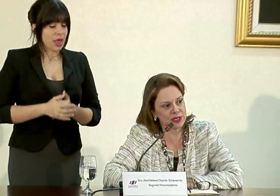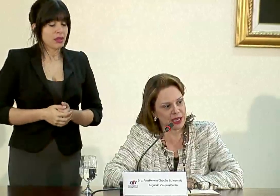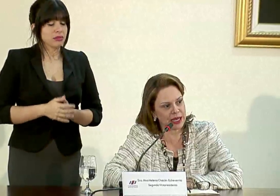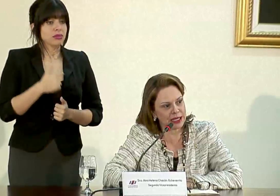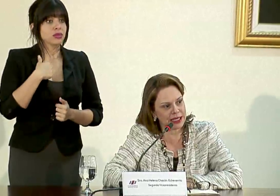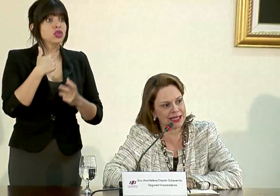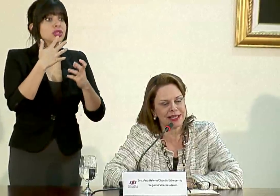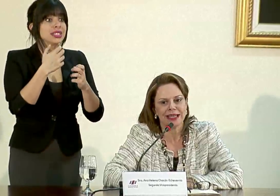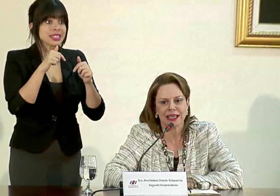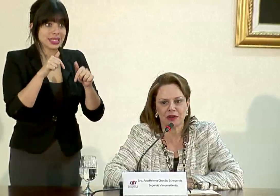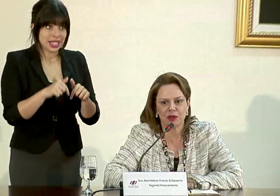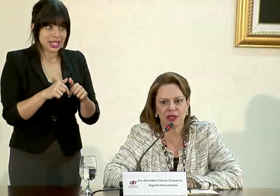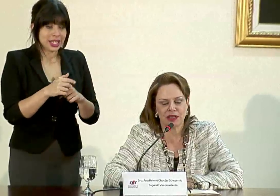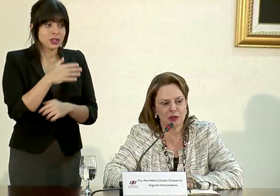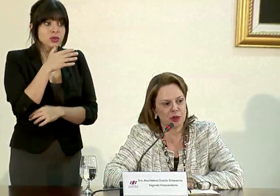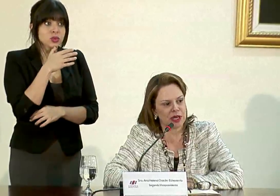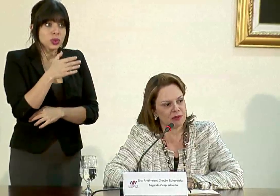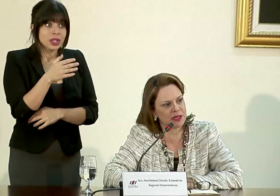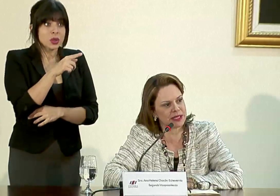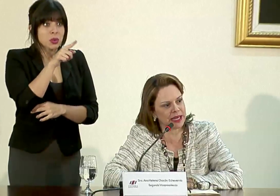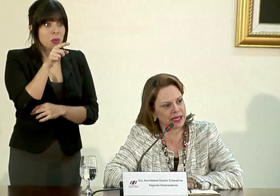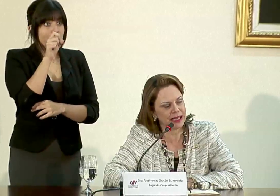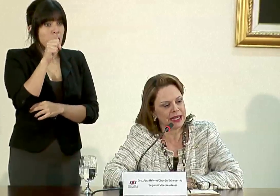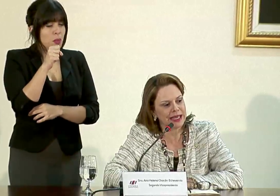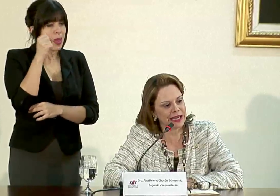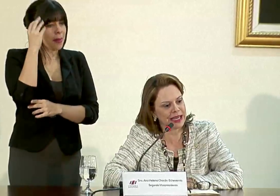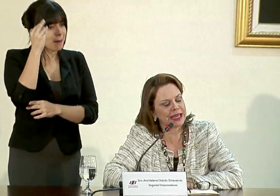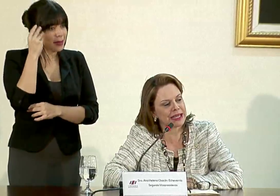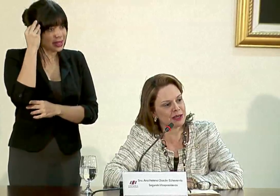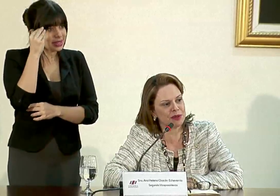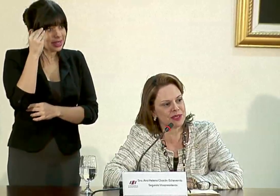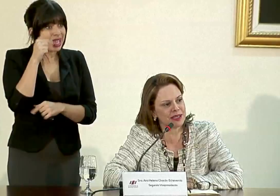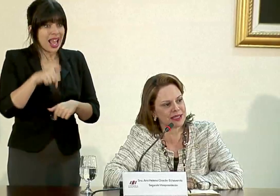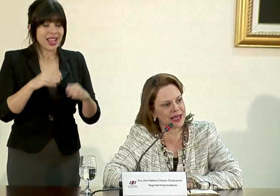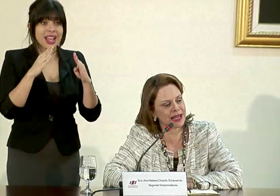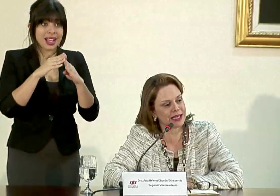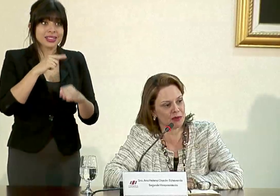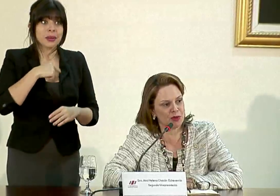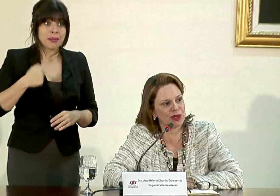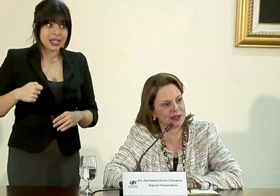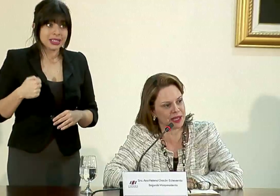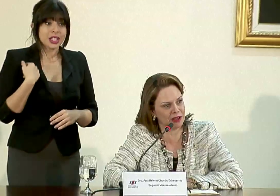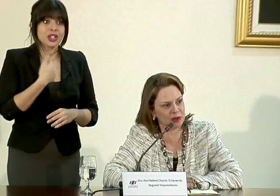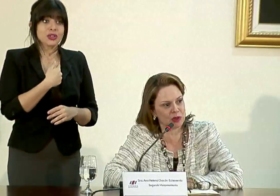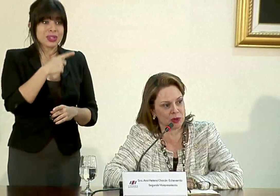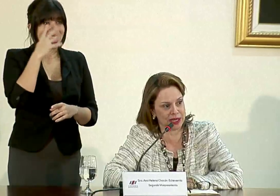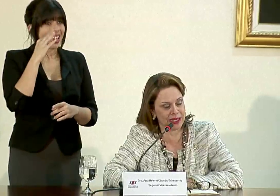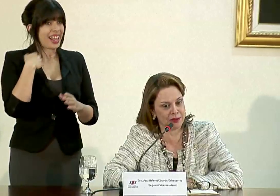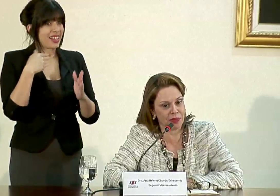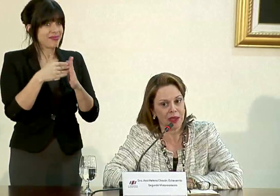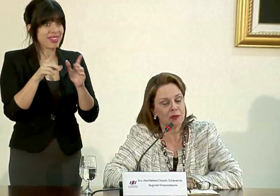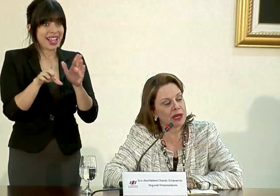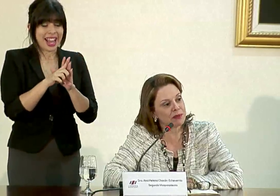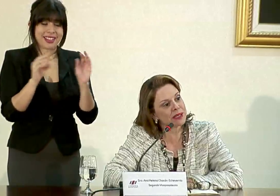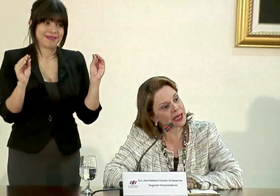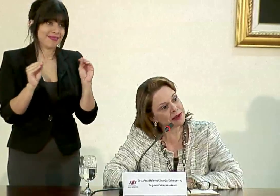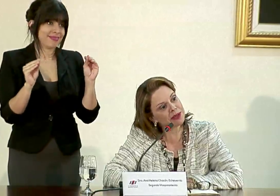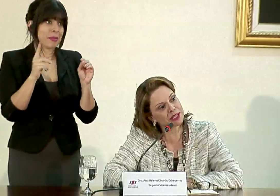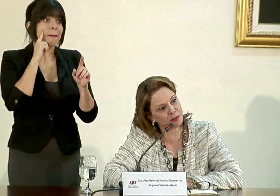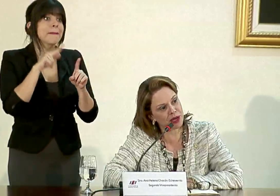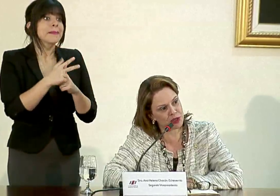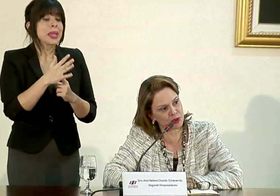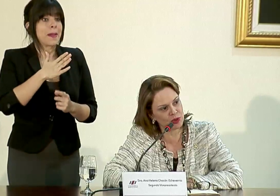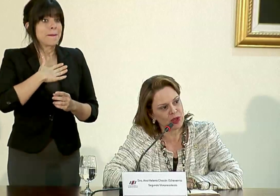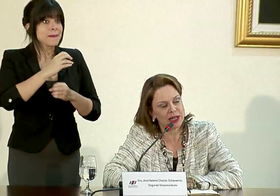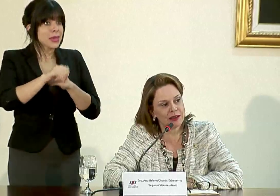Yo no quisiera aquí que ustedes puedan pensar que en casa presidencial estamos violentando ninguna ley. Para empezar,